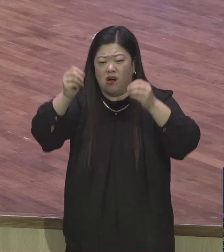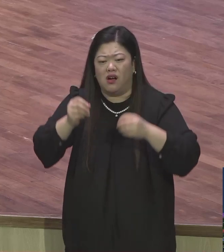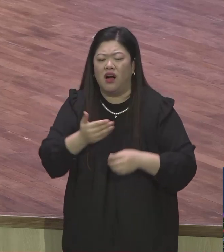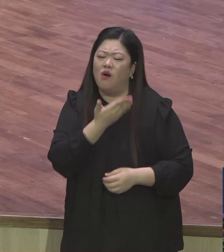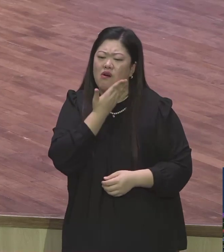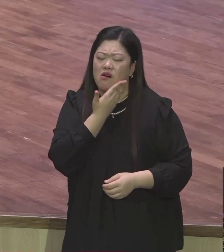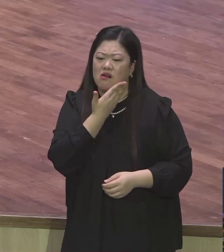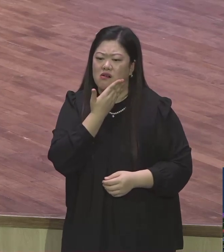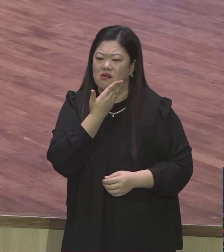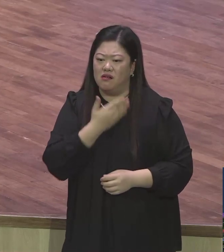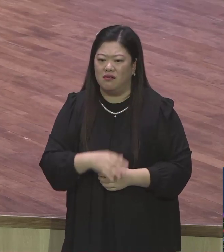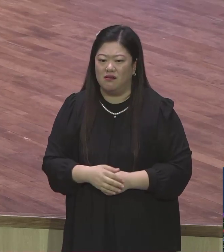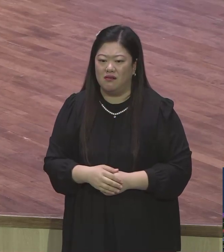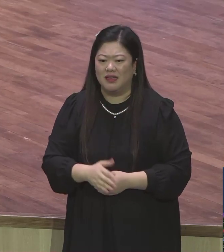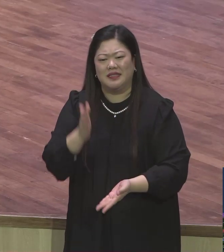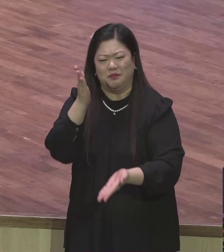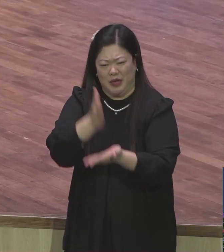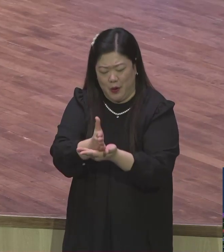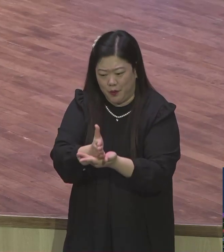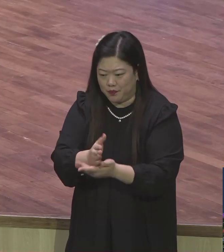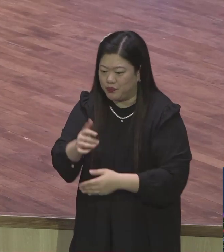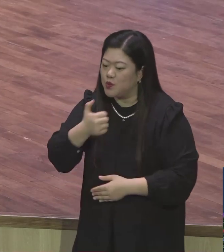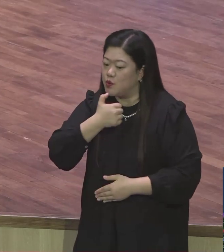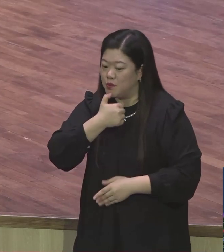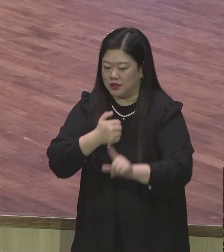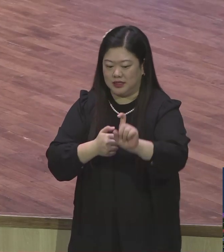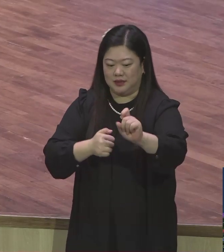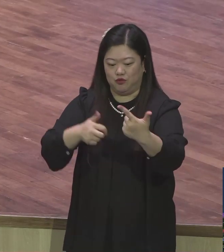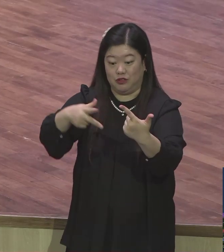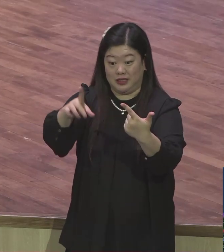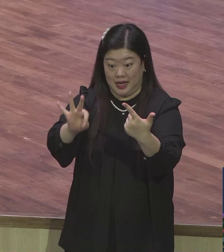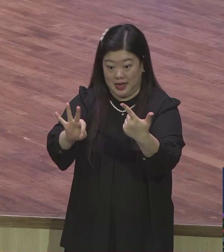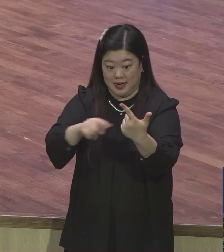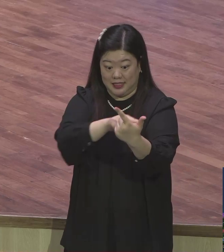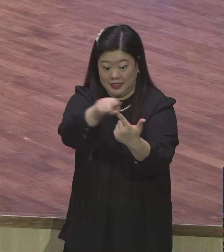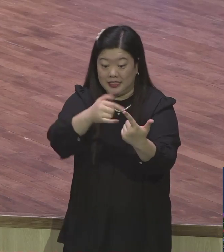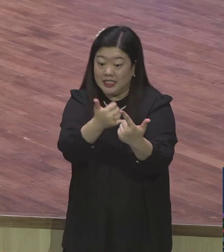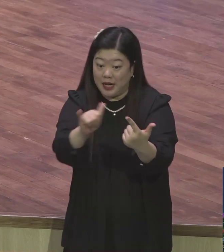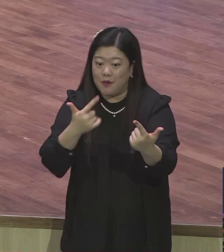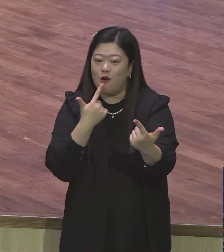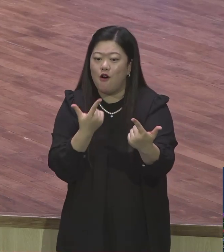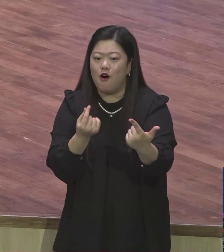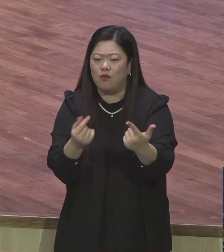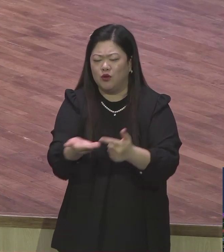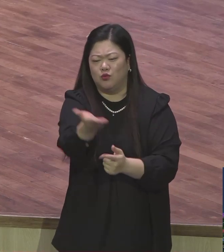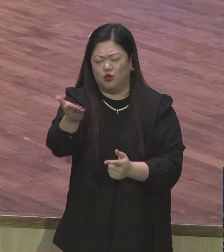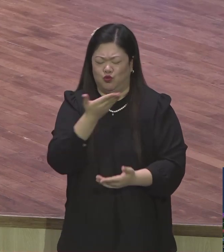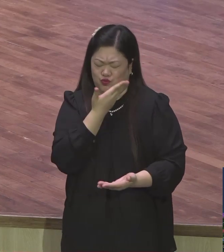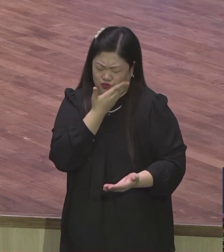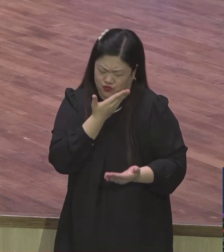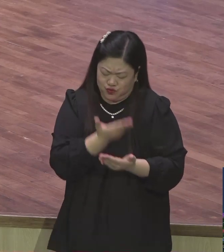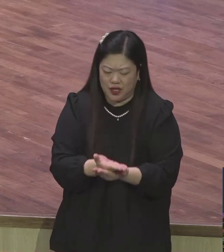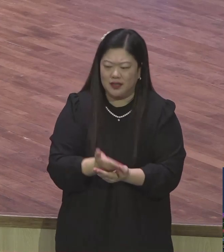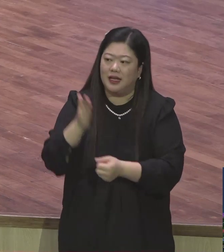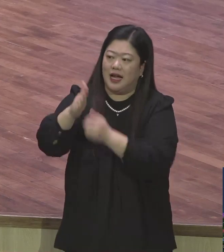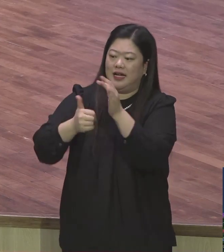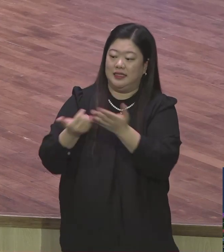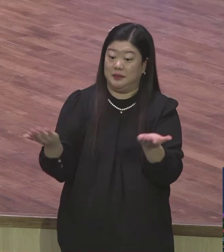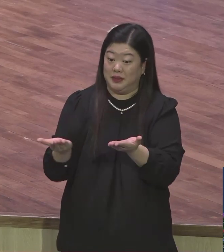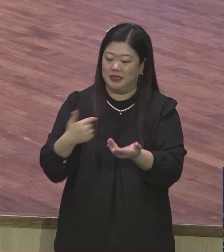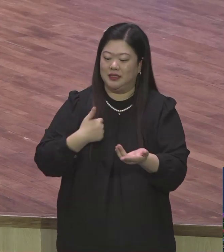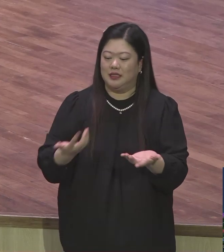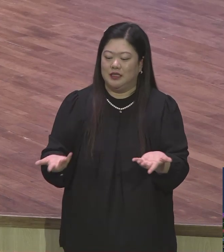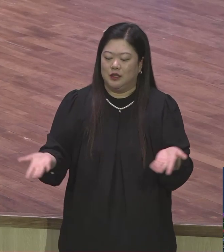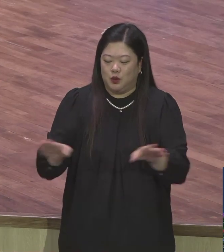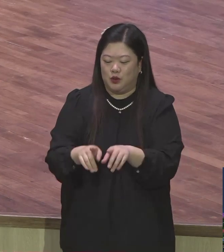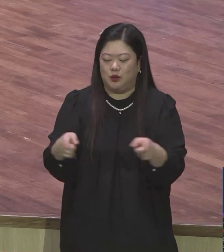보여준 모델들 삶을 본받아서 하나님 나라 확장의 시대적 동역자로 다 쓰임받기를 주님으로 축복합니다. 두